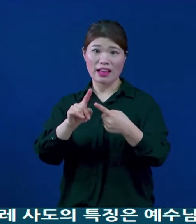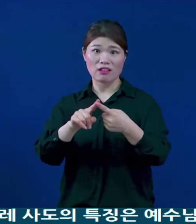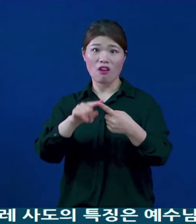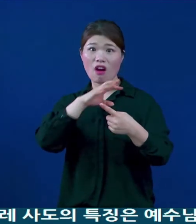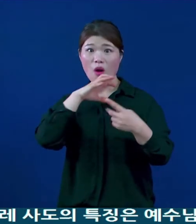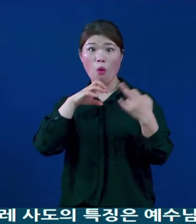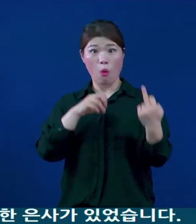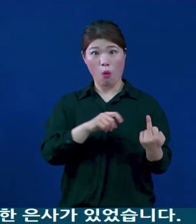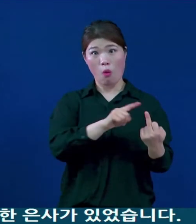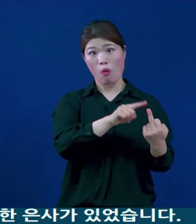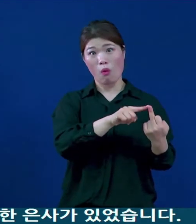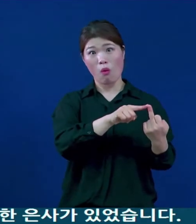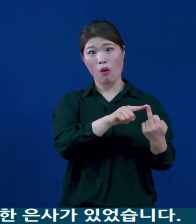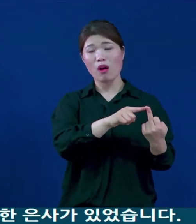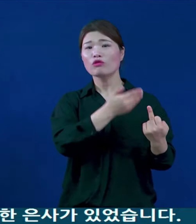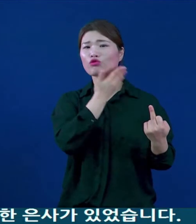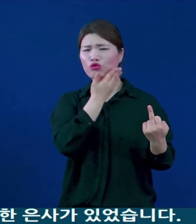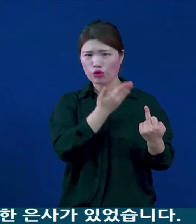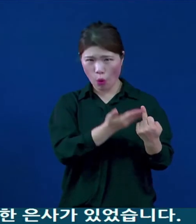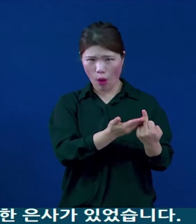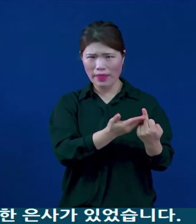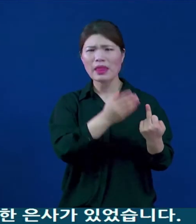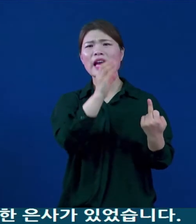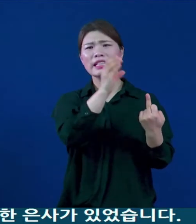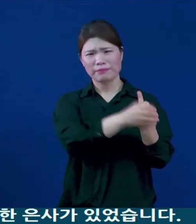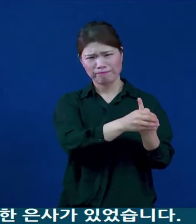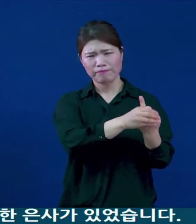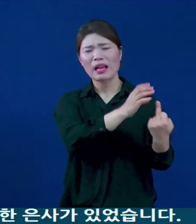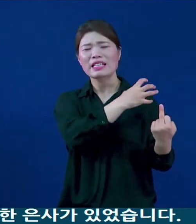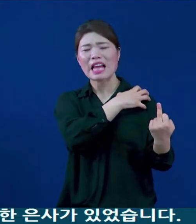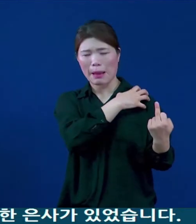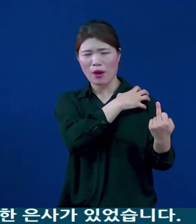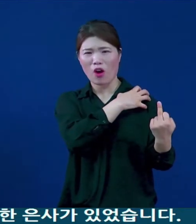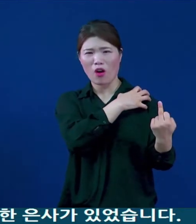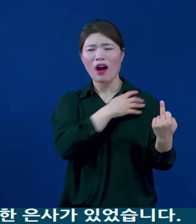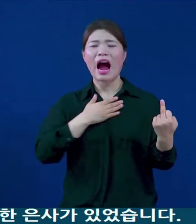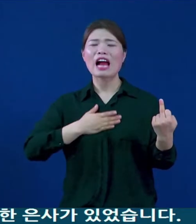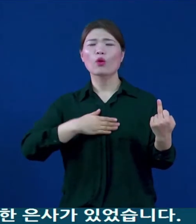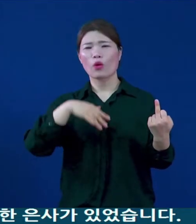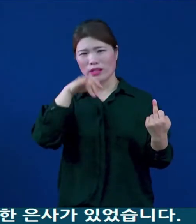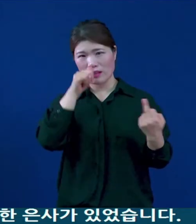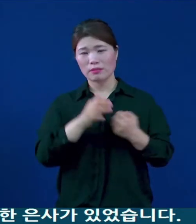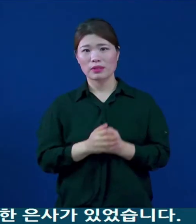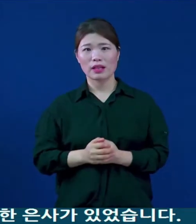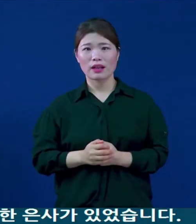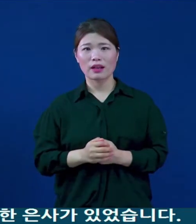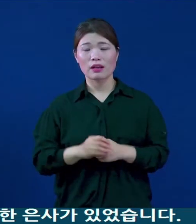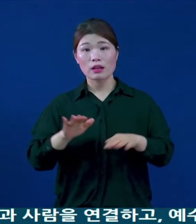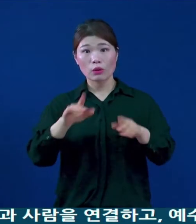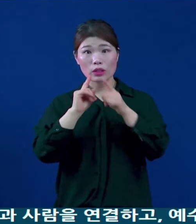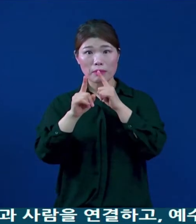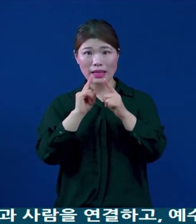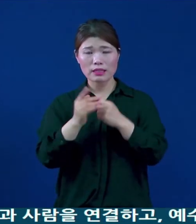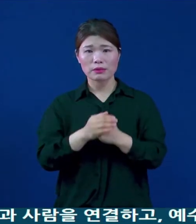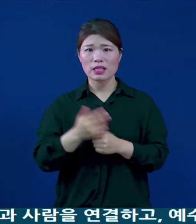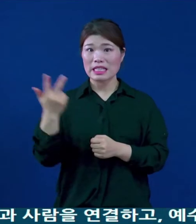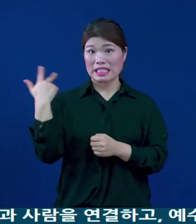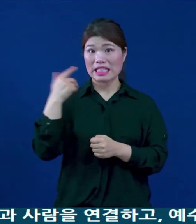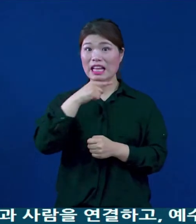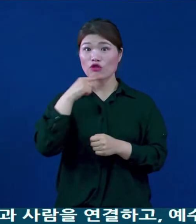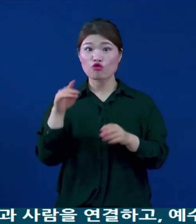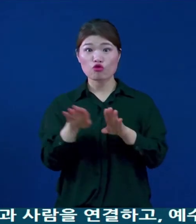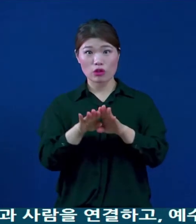인생의 중요한 사명으로 알고 살았던 사도입니다. 오늘 말씀은 또 지난주일